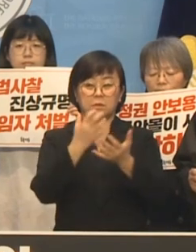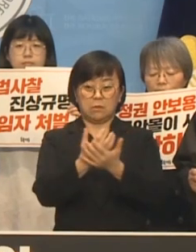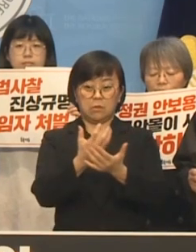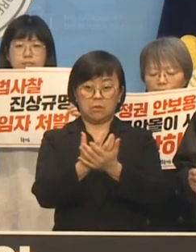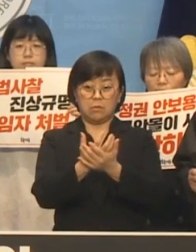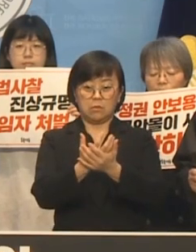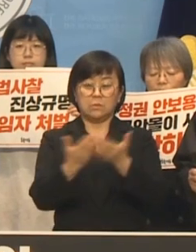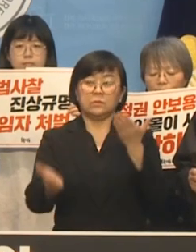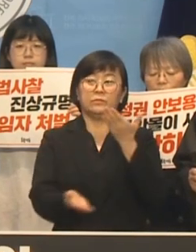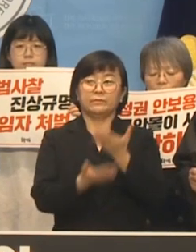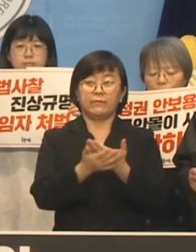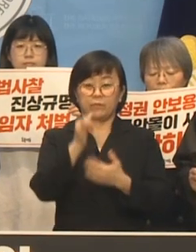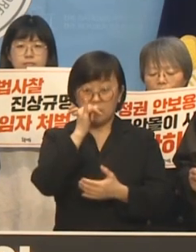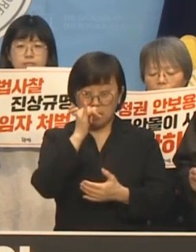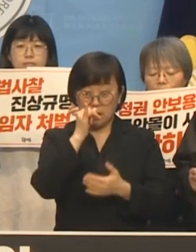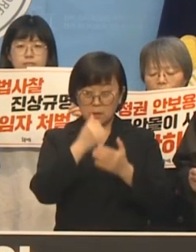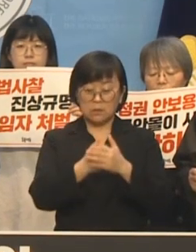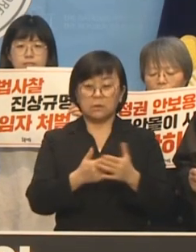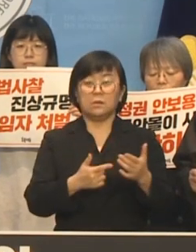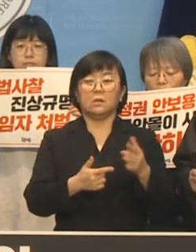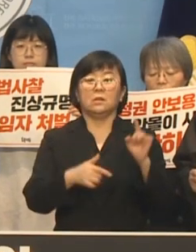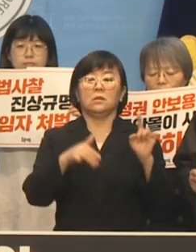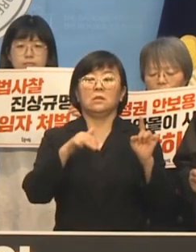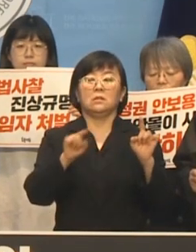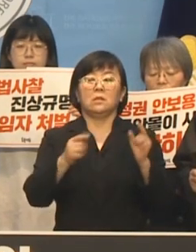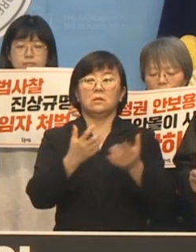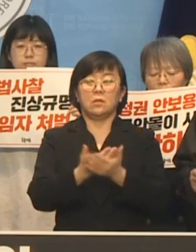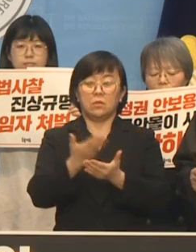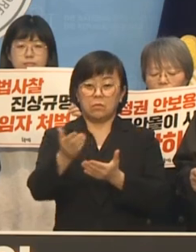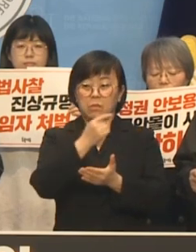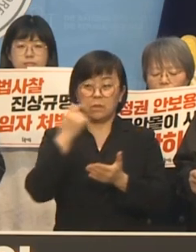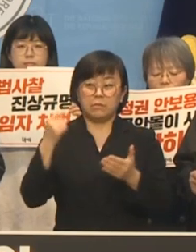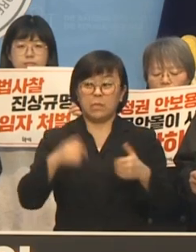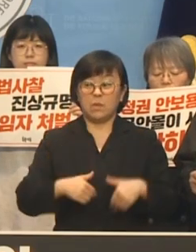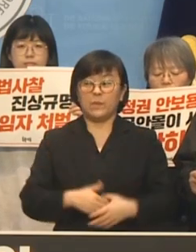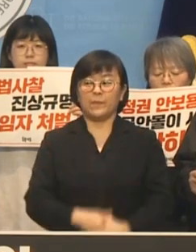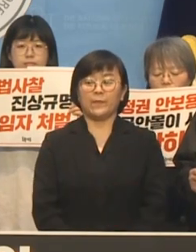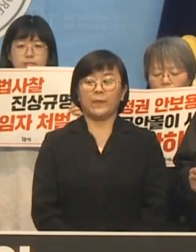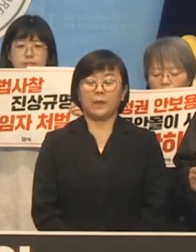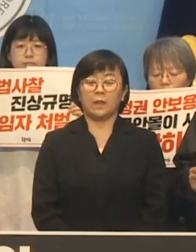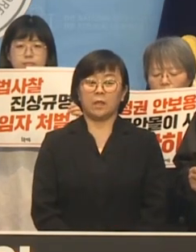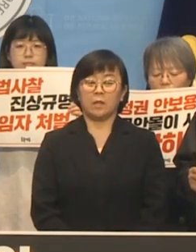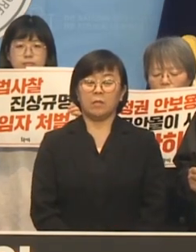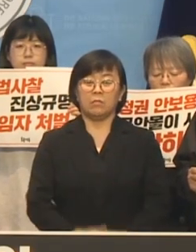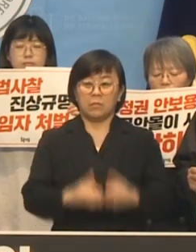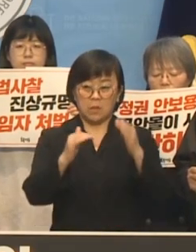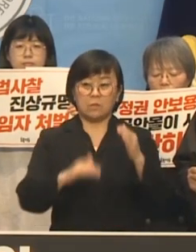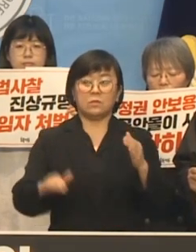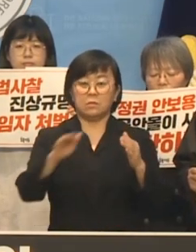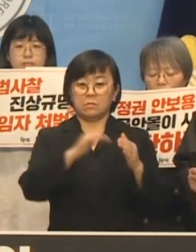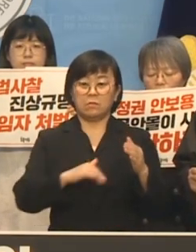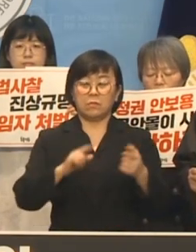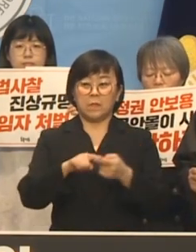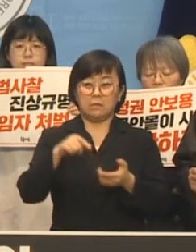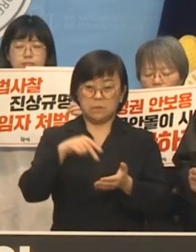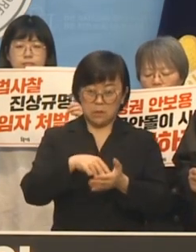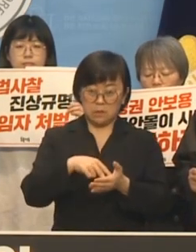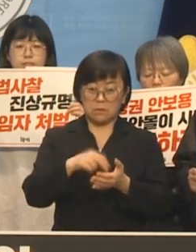보도자료에 첨부했으니까요. 보도자료 1차로 낸 자료를 확인해 주시기 바랍니다. 이 내용에 대해서 저희가 오늘